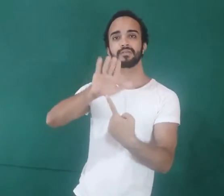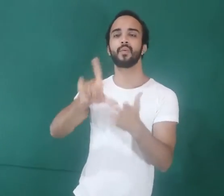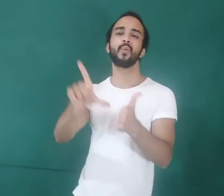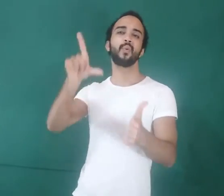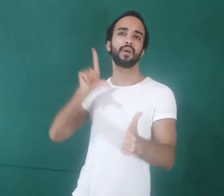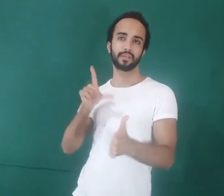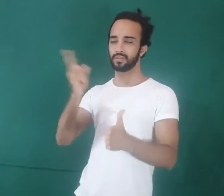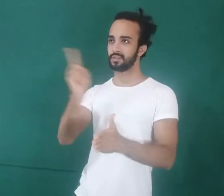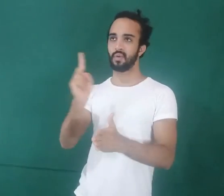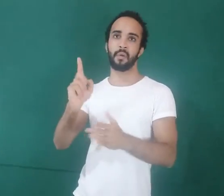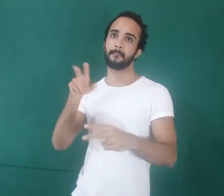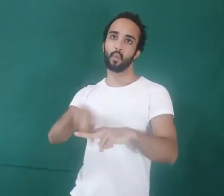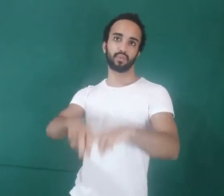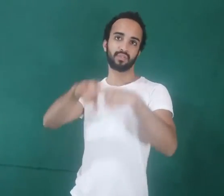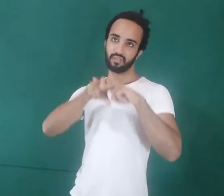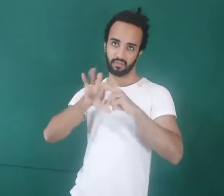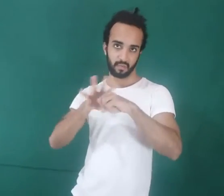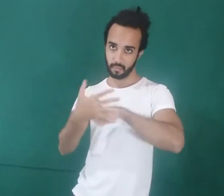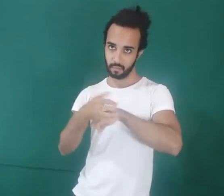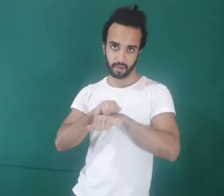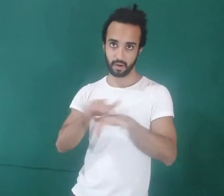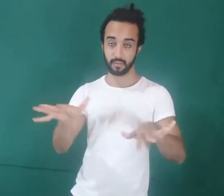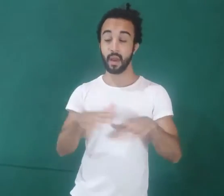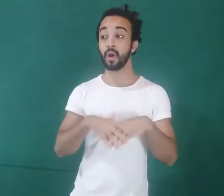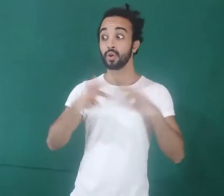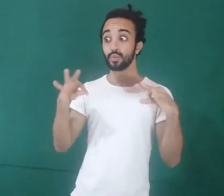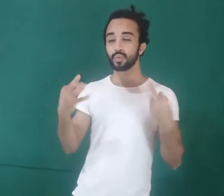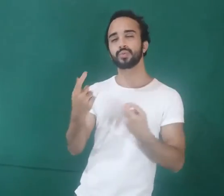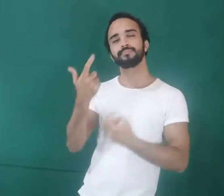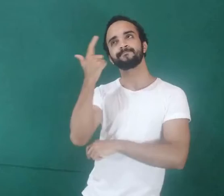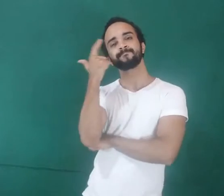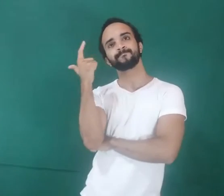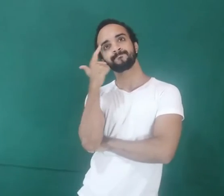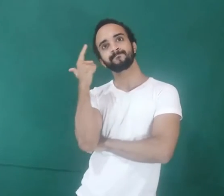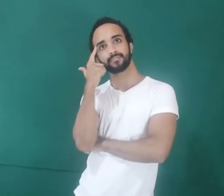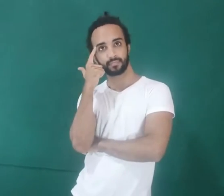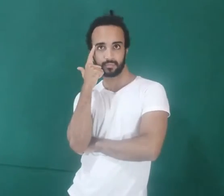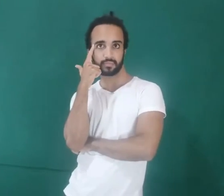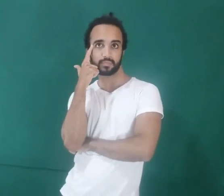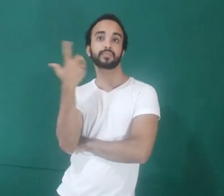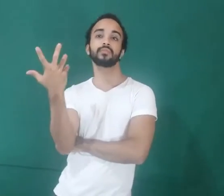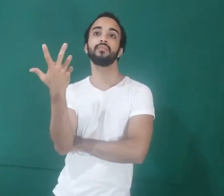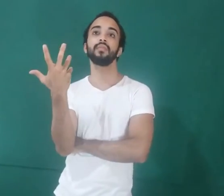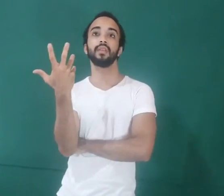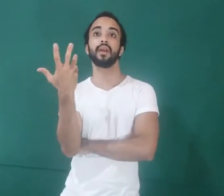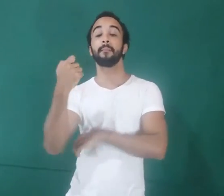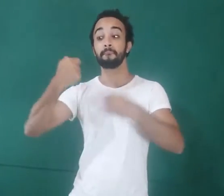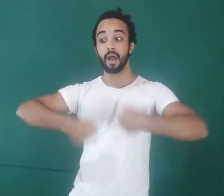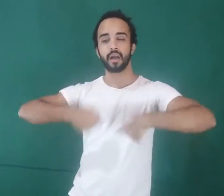apresentações antes, não é por causa da pandemia. E aí tudo isso me mostra essa